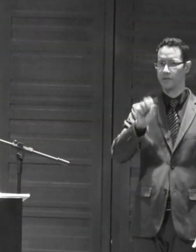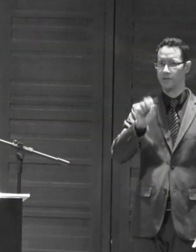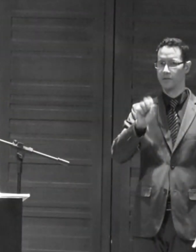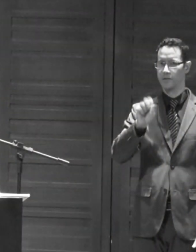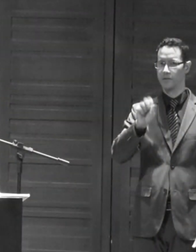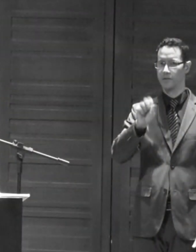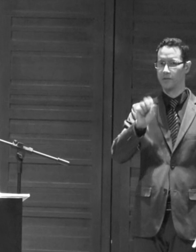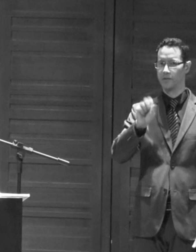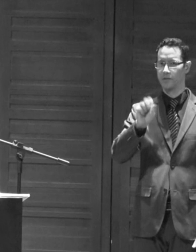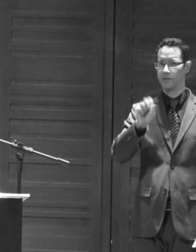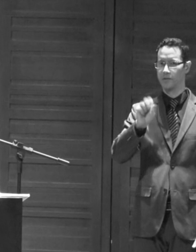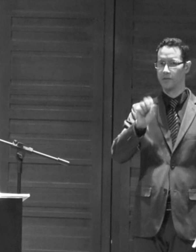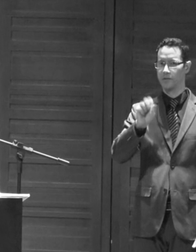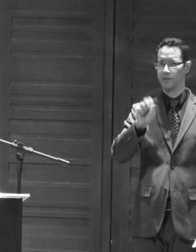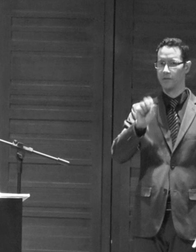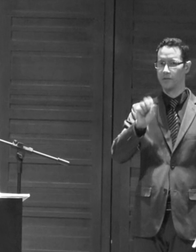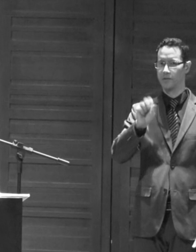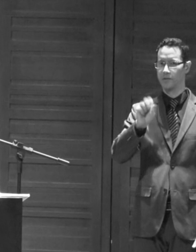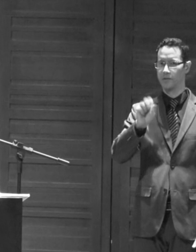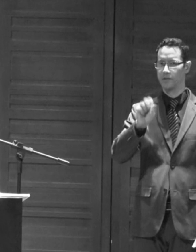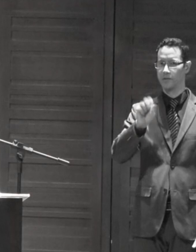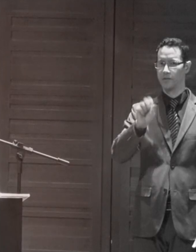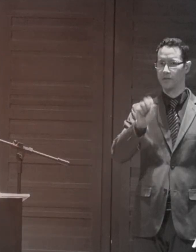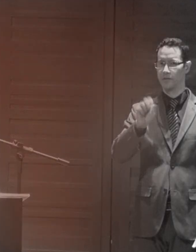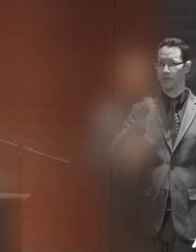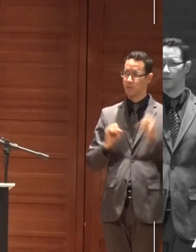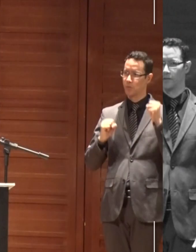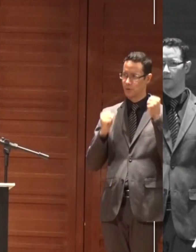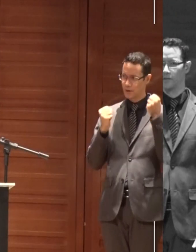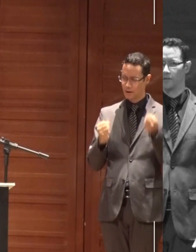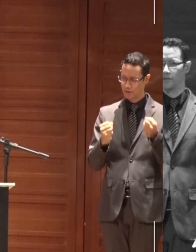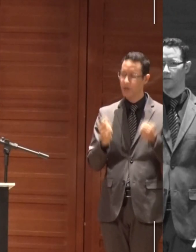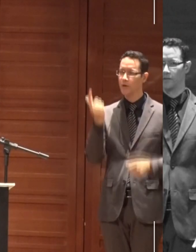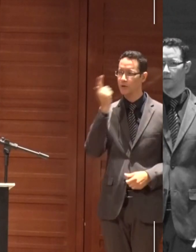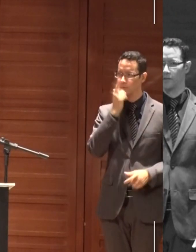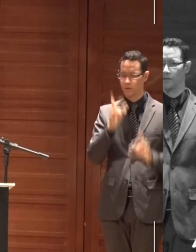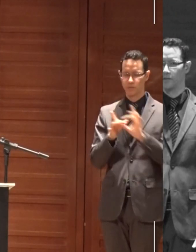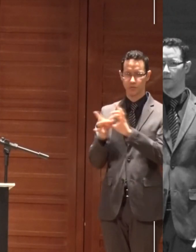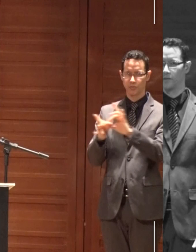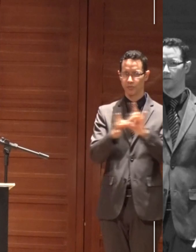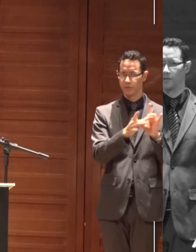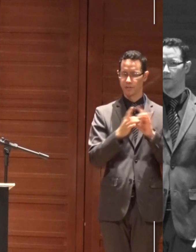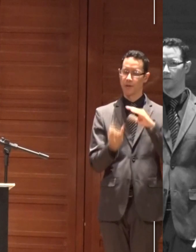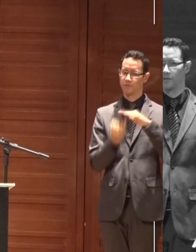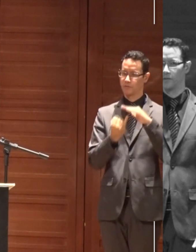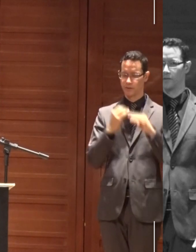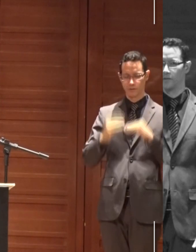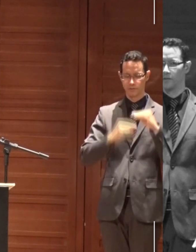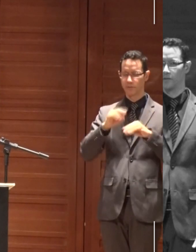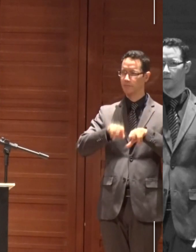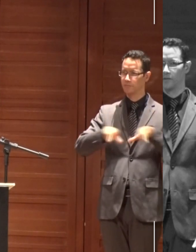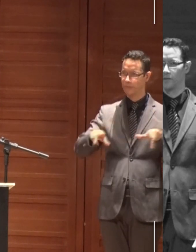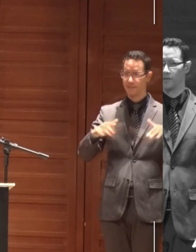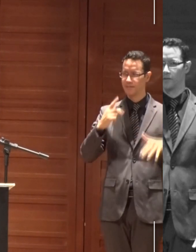sua dedicação nesses últimos 2 anos na gestão da nossa instituição, que conseguiu unir a nossa instituição nesse momento difícil